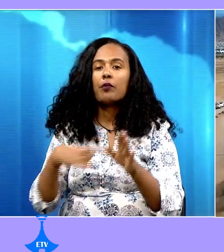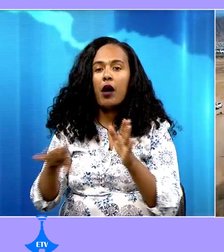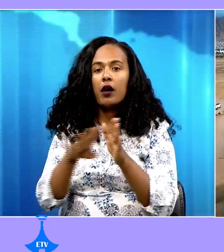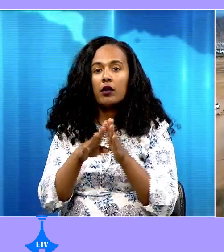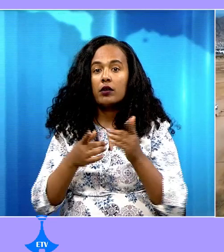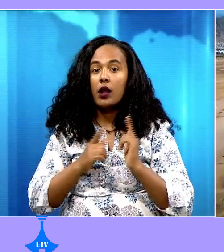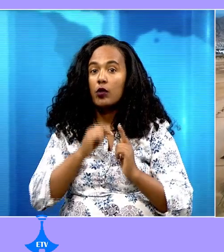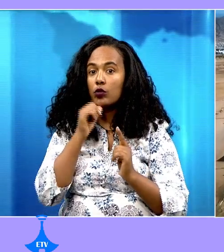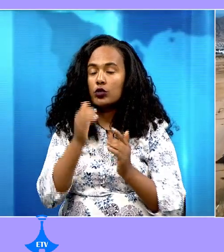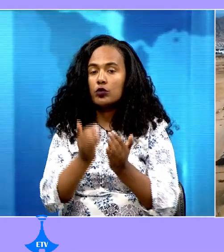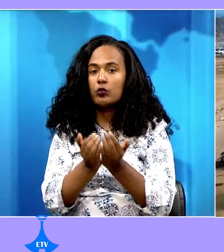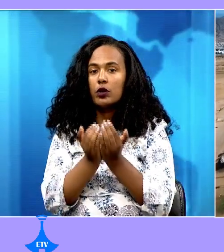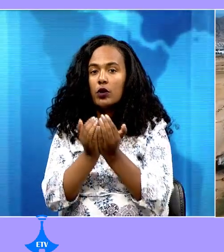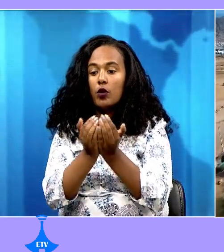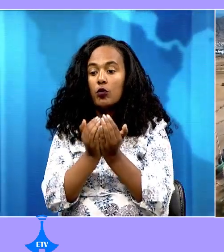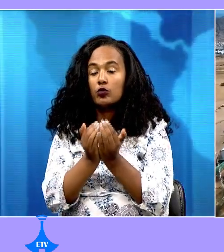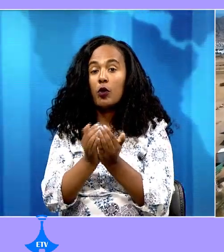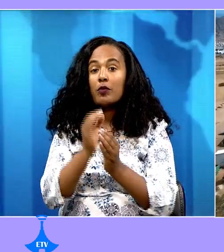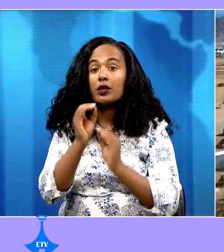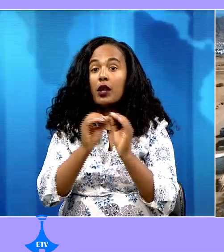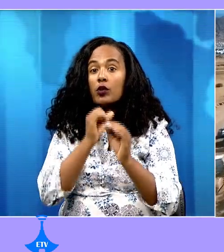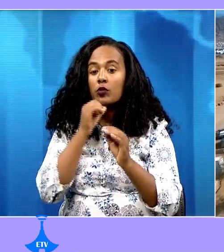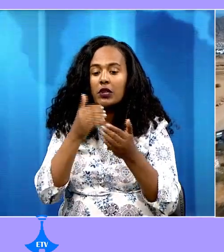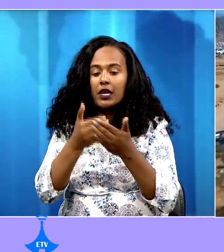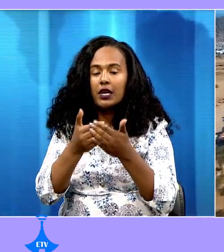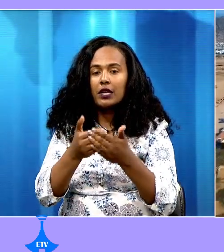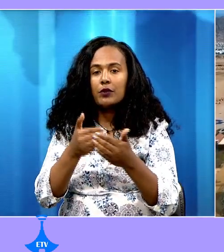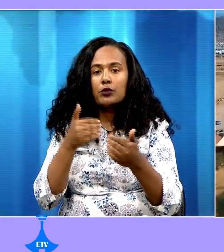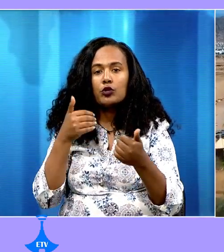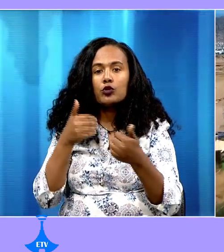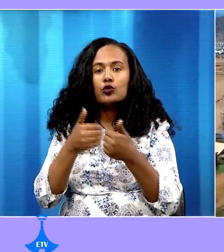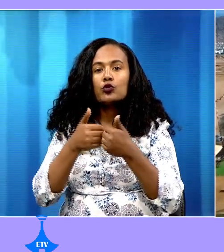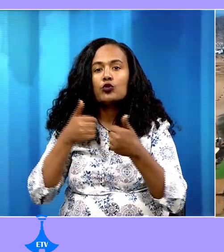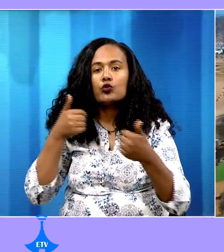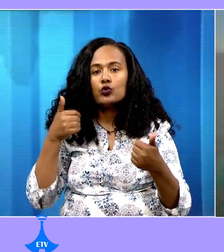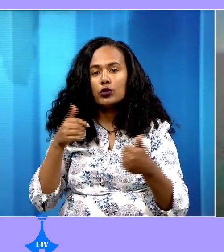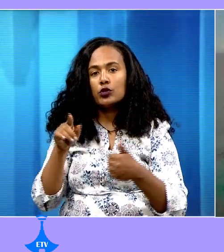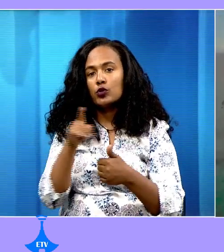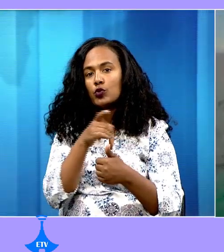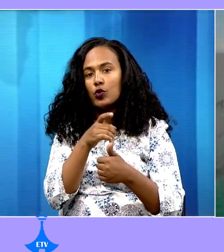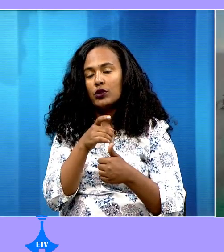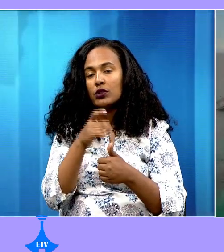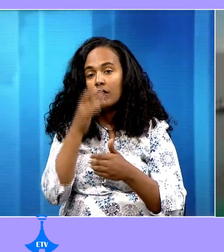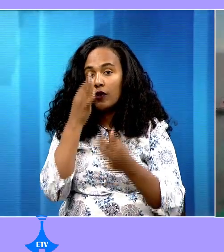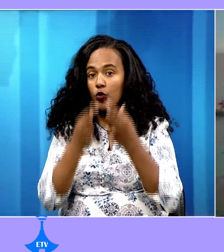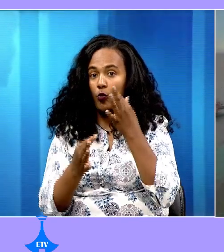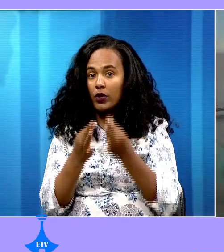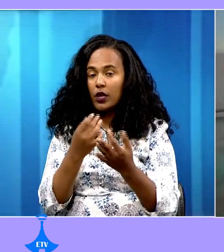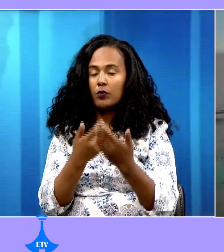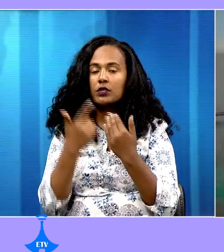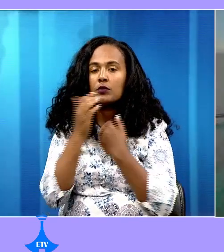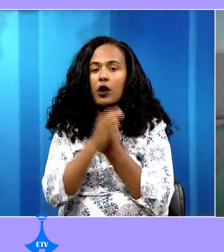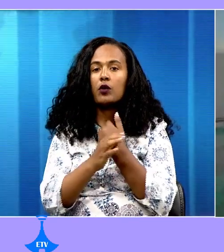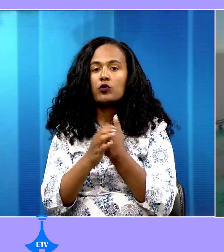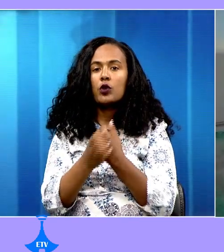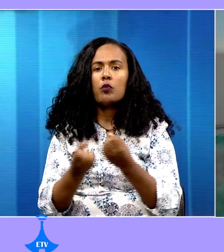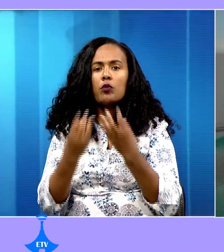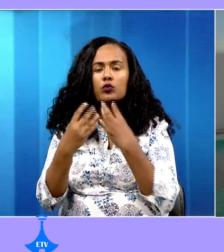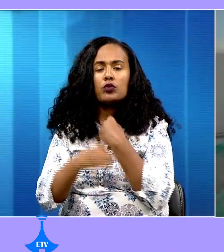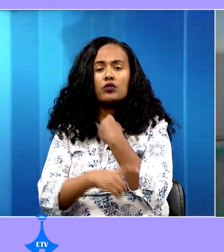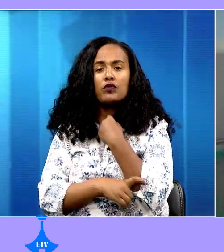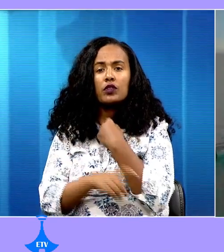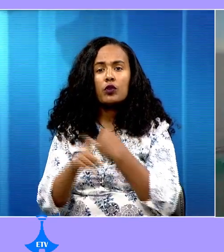እንዳልኖረችበት፣ መርከቦቿም እንዳልቀዘፉበት የቅርብ ሩቅ የበይ ተመልካች እንድትሆን ተፈርዶባታል። በዚህም ሀገሪቱ በብዙ እንድትፈተን ሆኗል